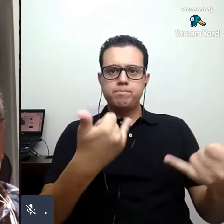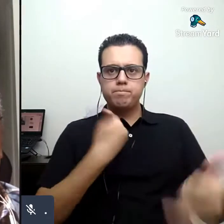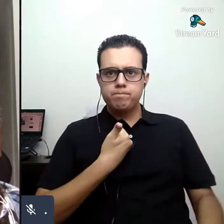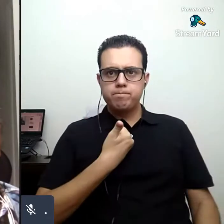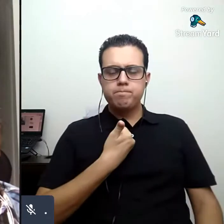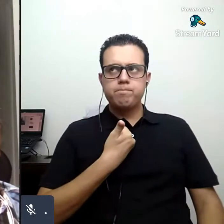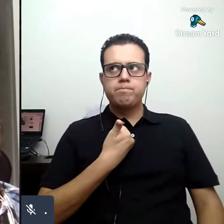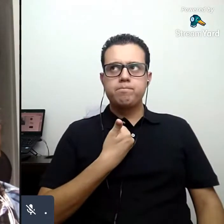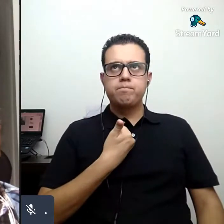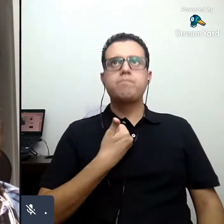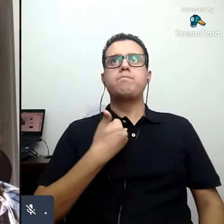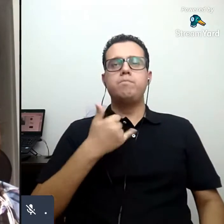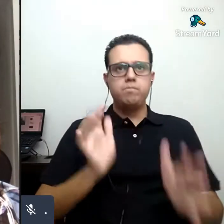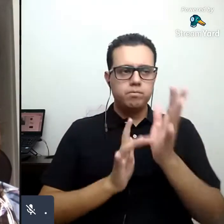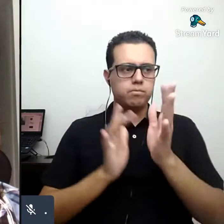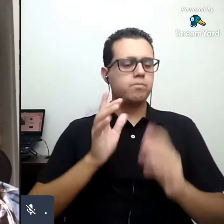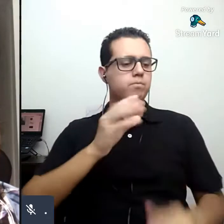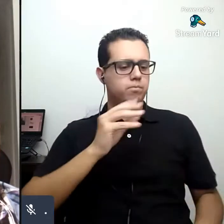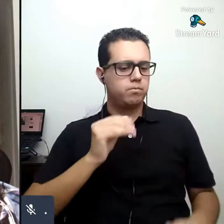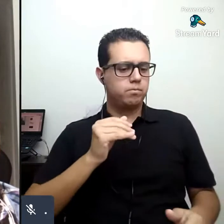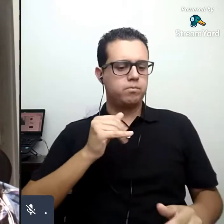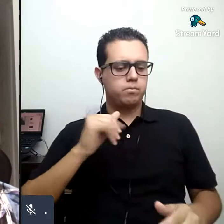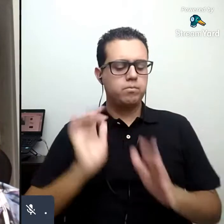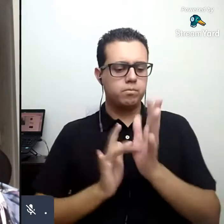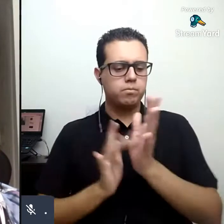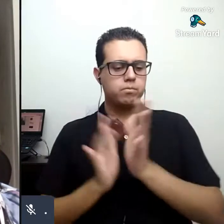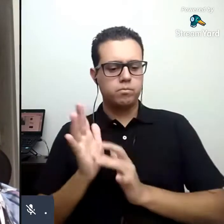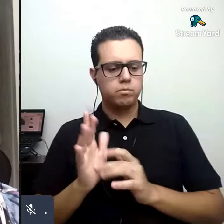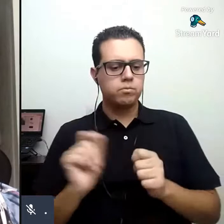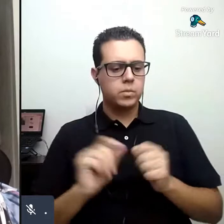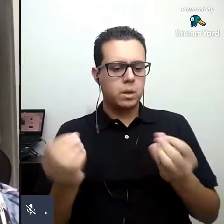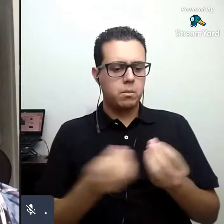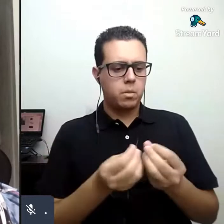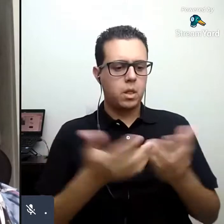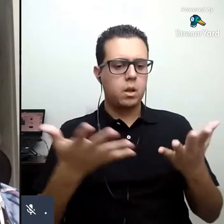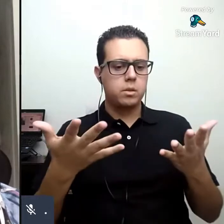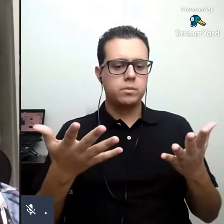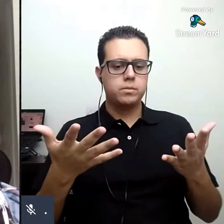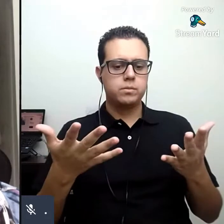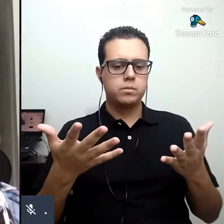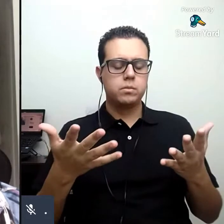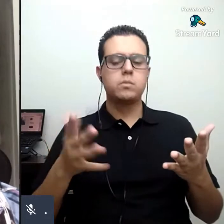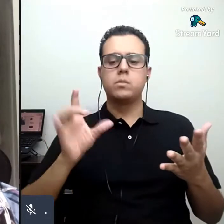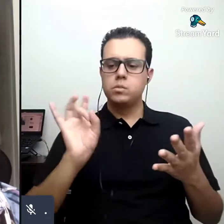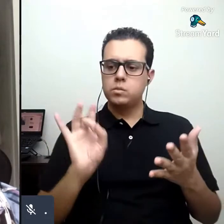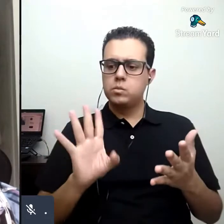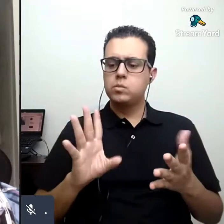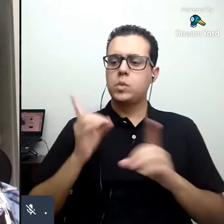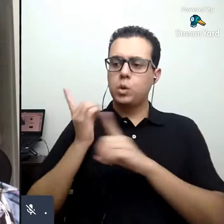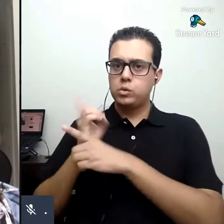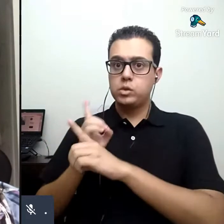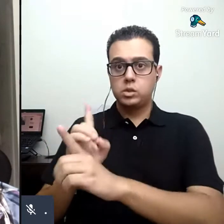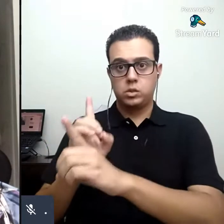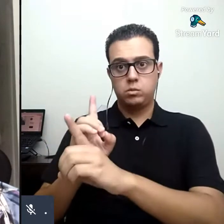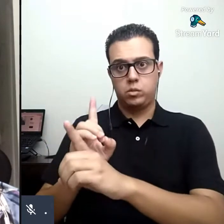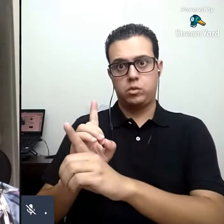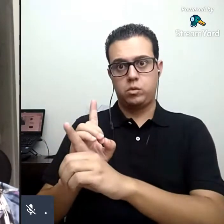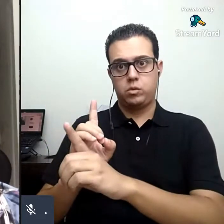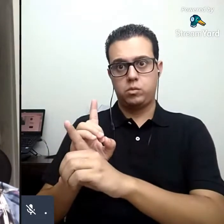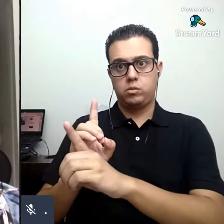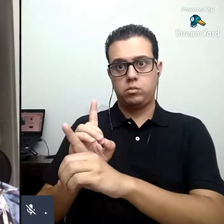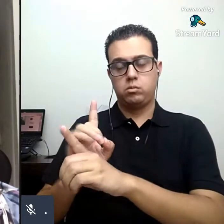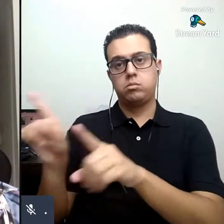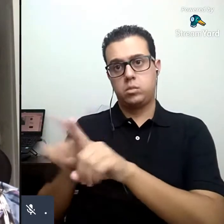milagre aqui, certamente esse sinal que ele fez, que só os discípulos e aqueles serventes que estavam